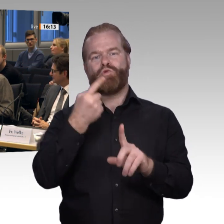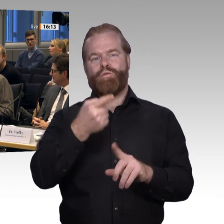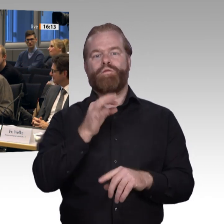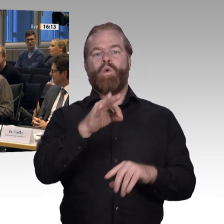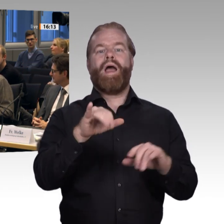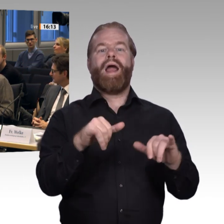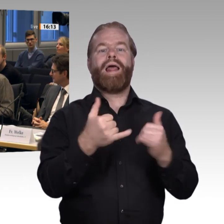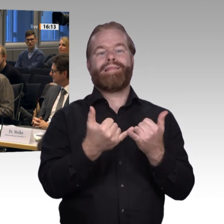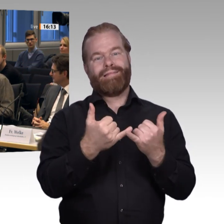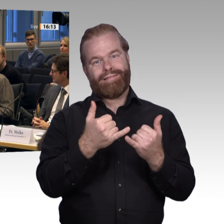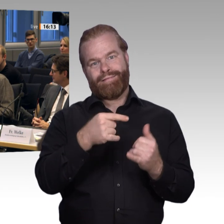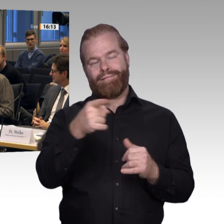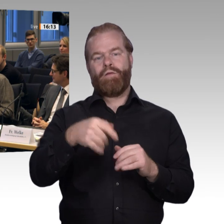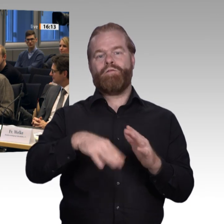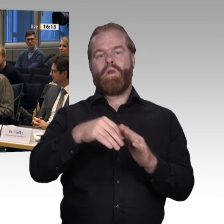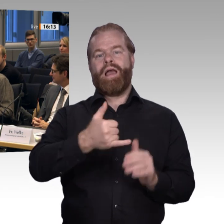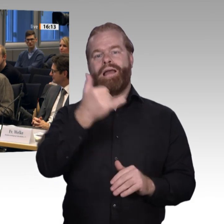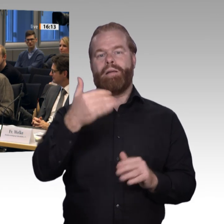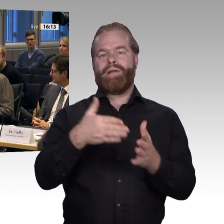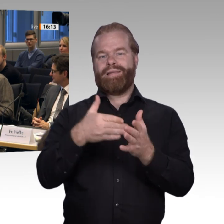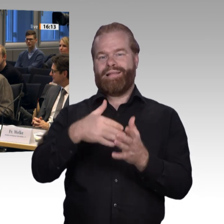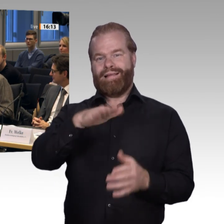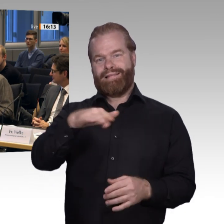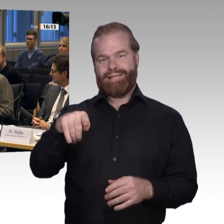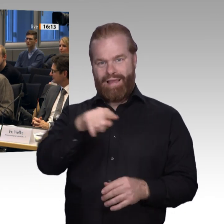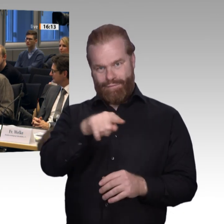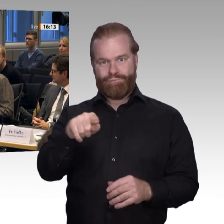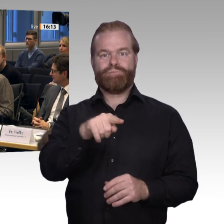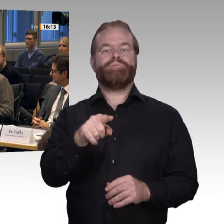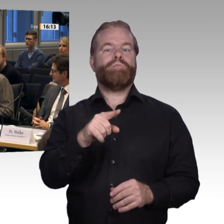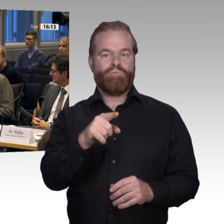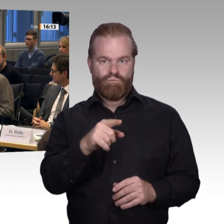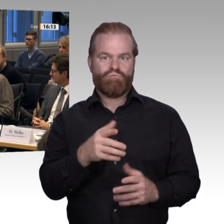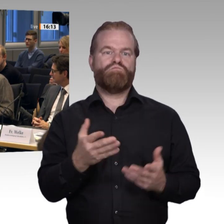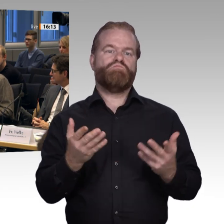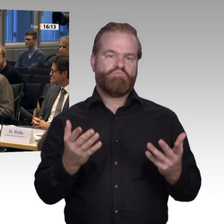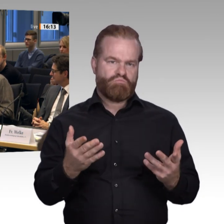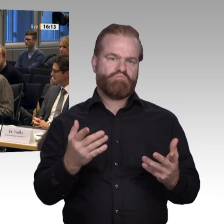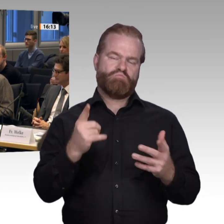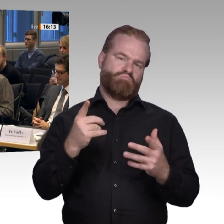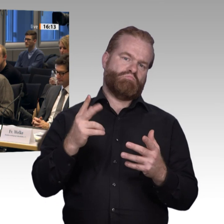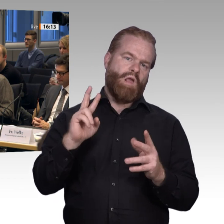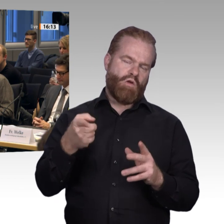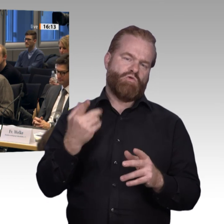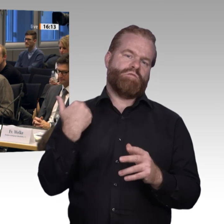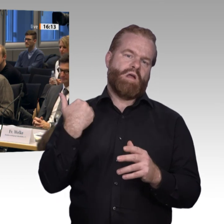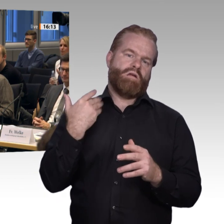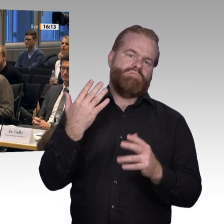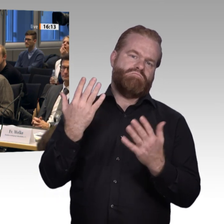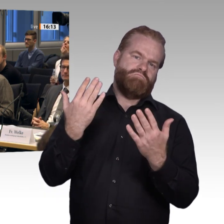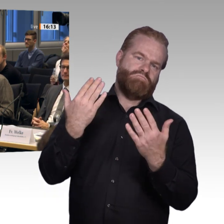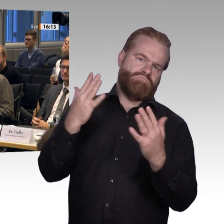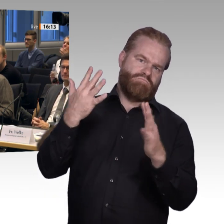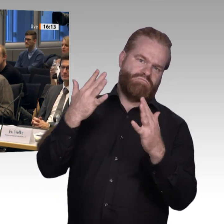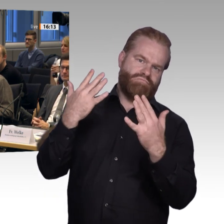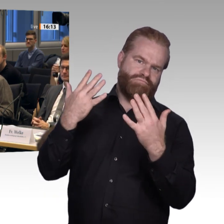von Menschen mit Behinderungen darstellen würde. Wenn der Gesetzgeber schon nicht Einkommens- und vermögensunabhängige